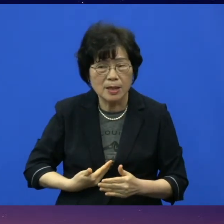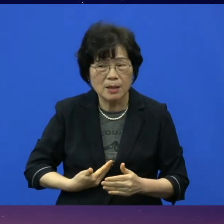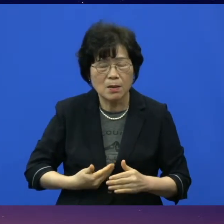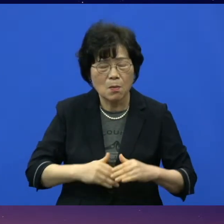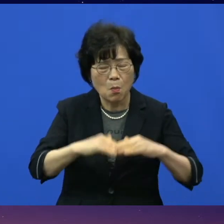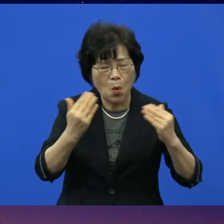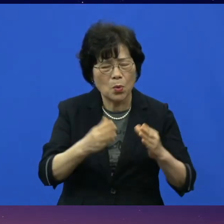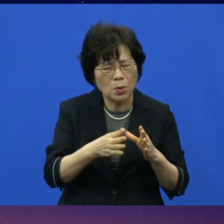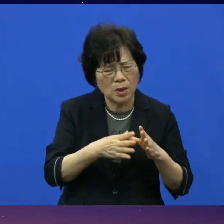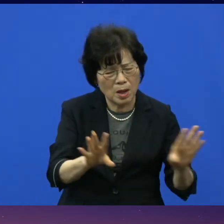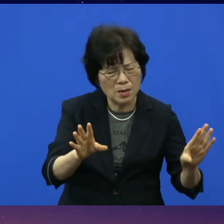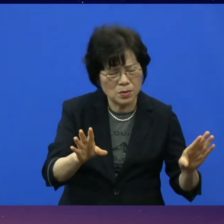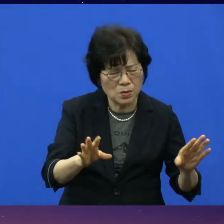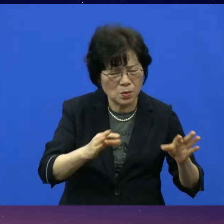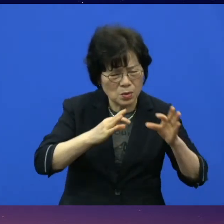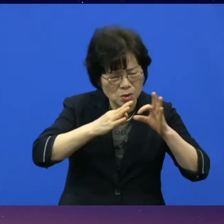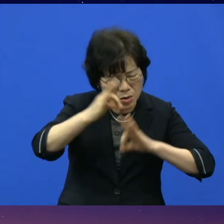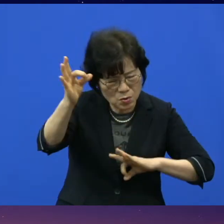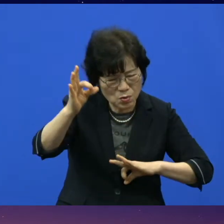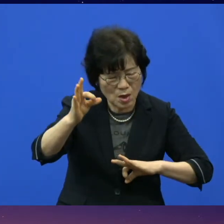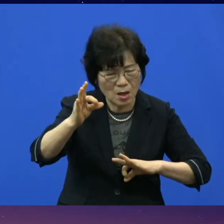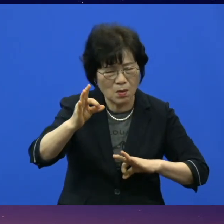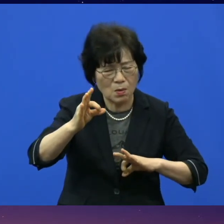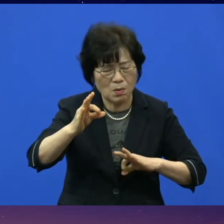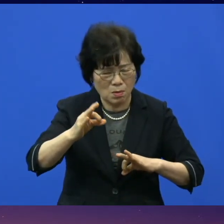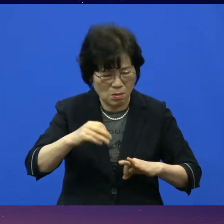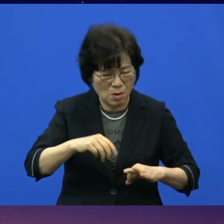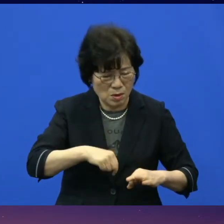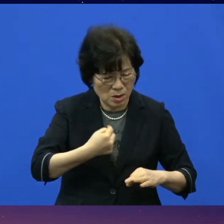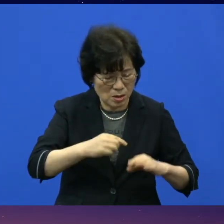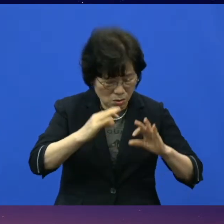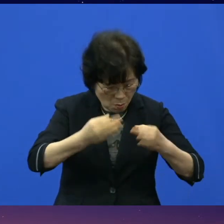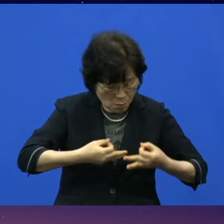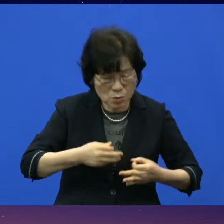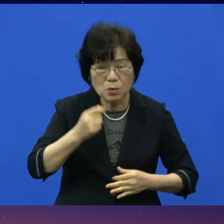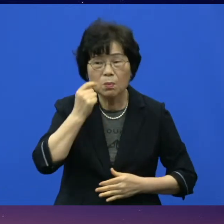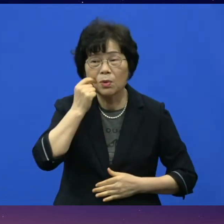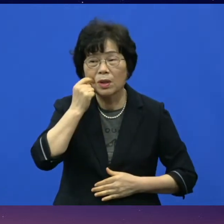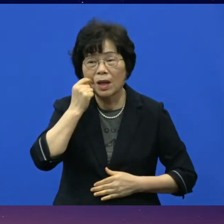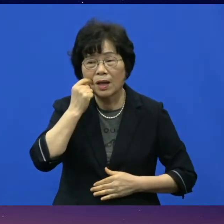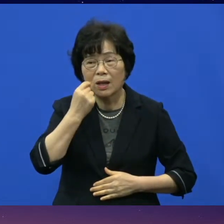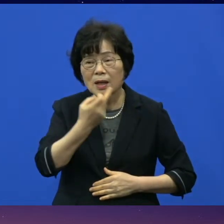질그릇들이에요. 실수투성이고요. 주제 파악을 못하잖아요.